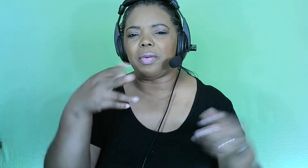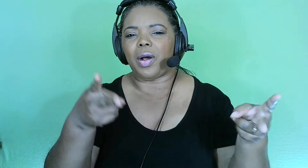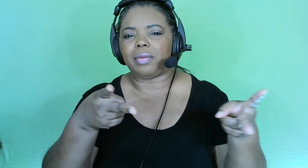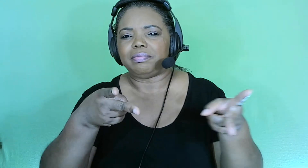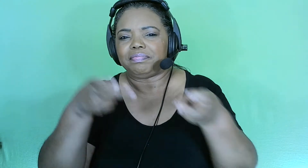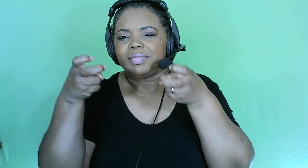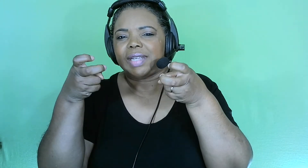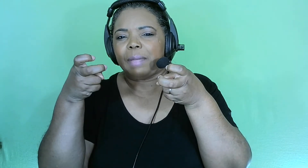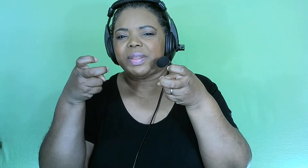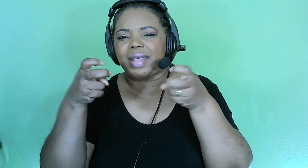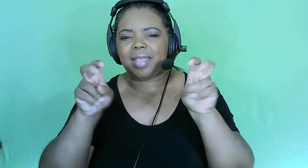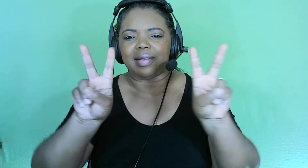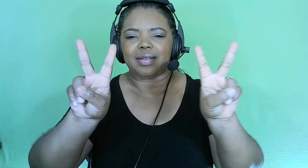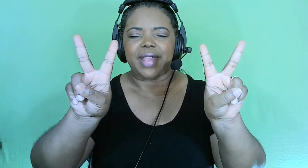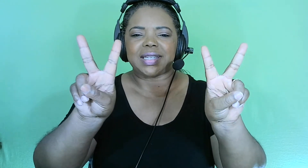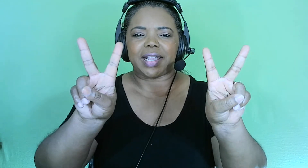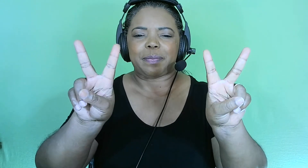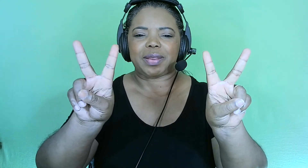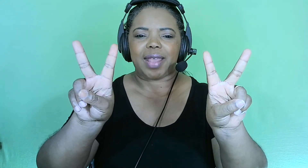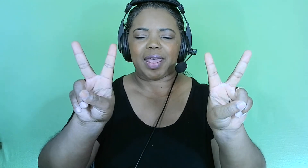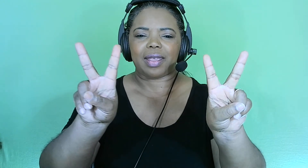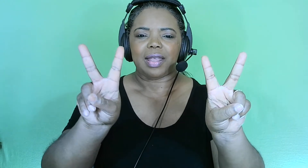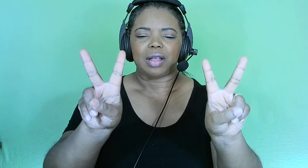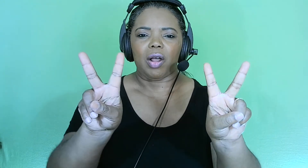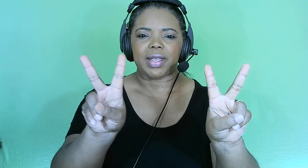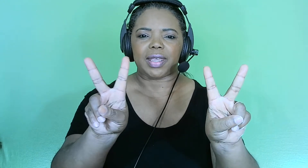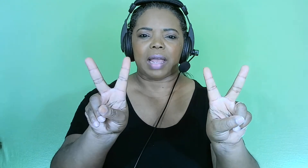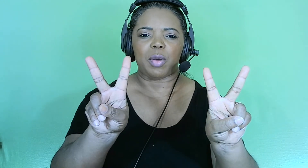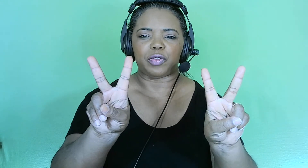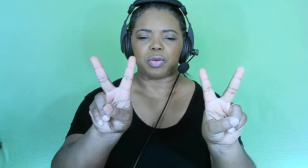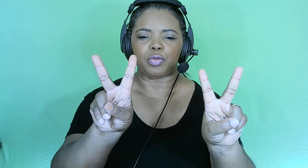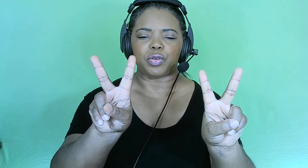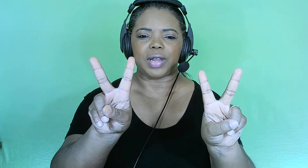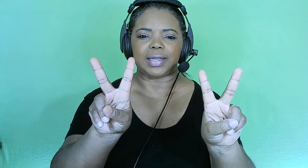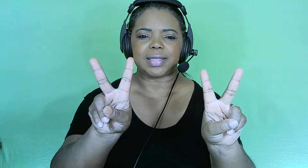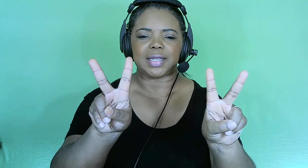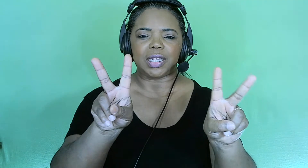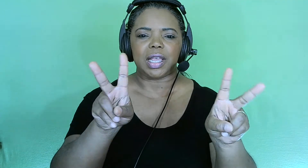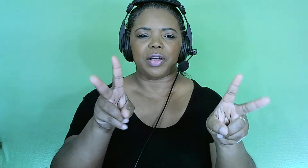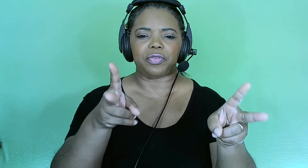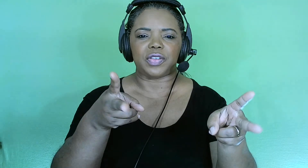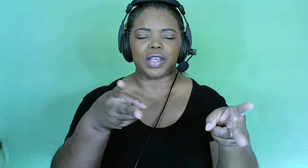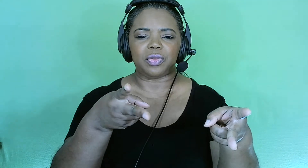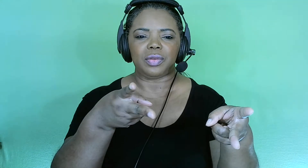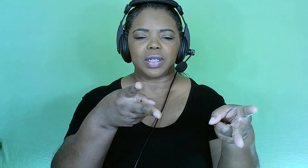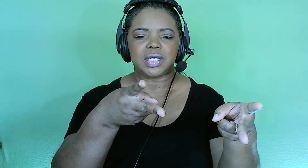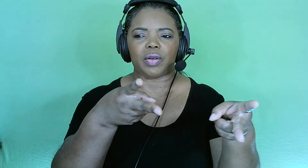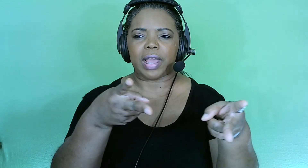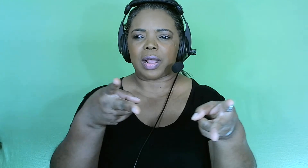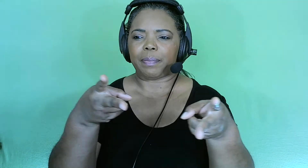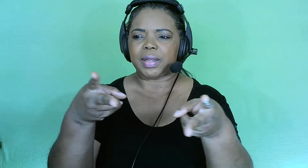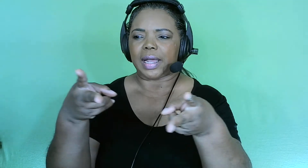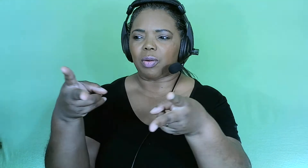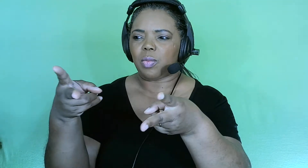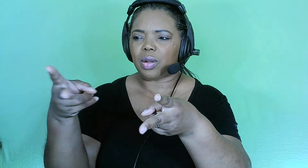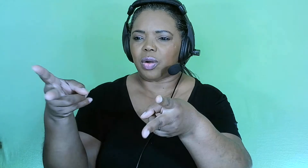ó, captei. Esse captei, olha aqui, a mão fica configurada assim, eu viro, se eu quero captar alguma coisa,